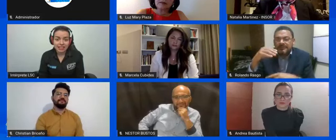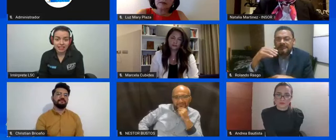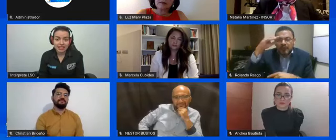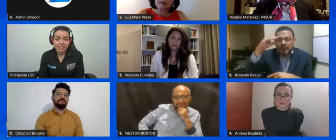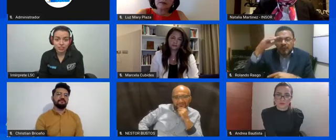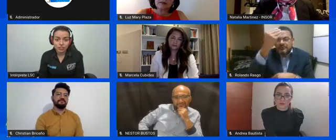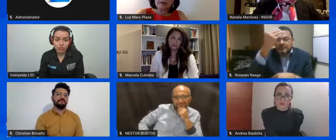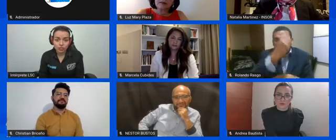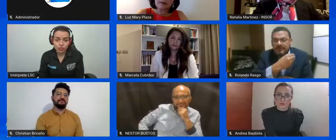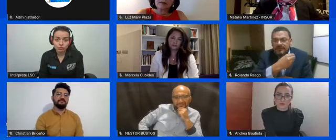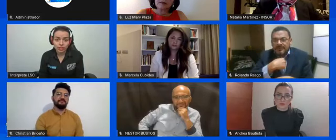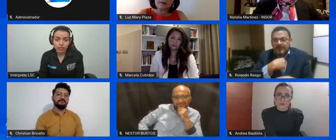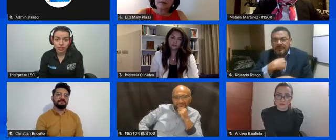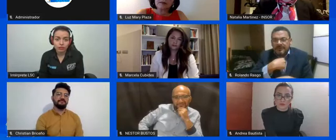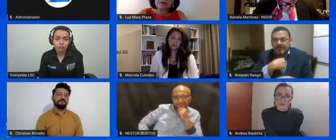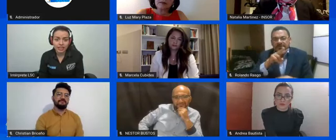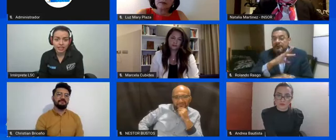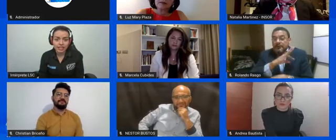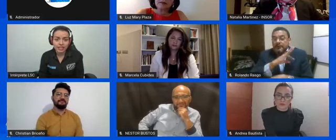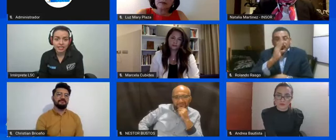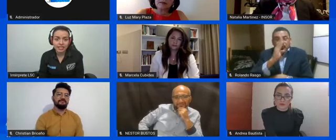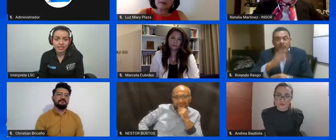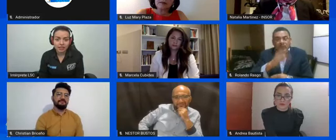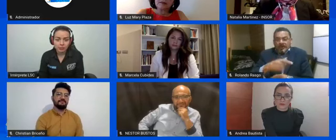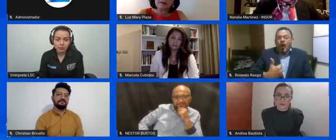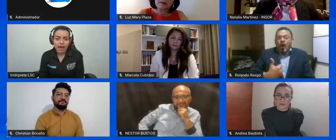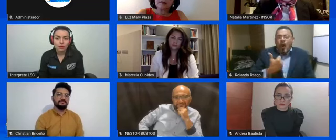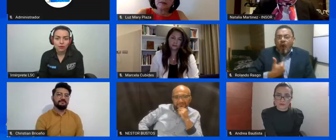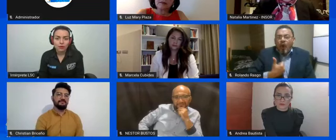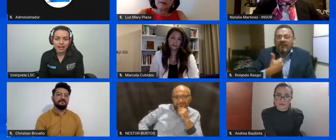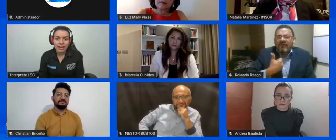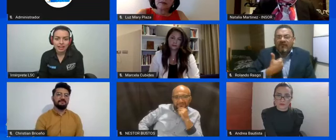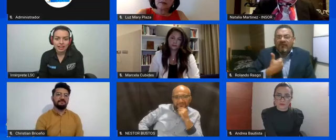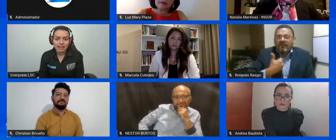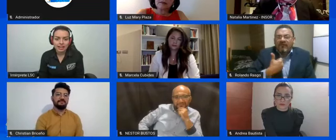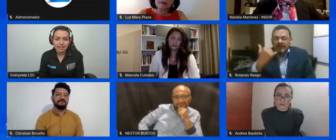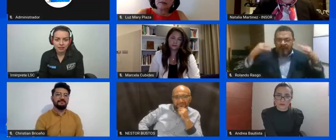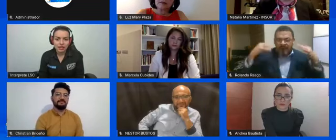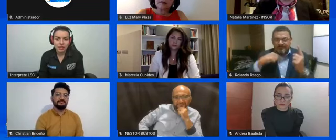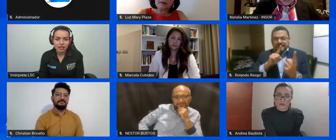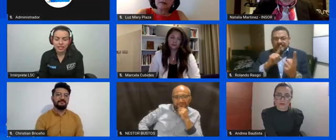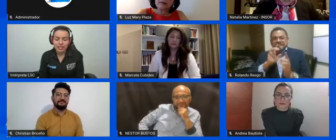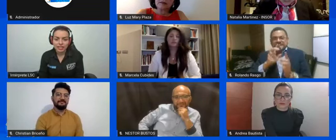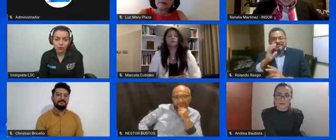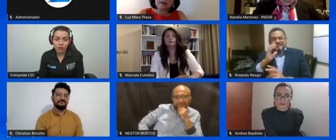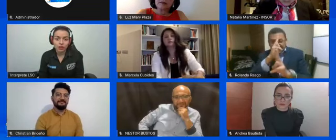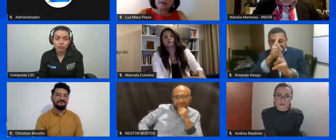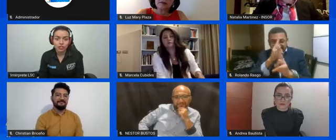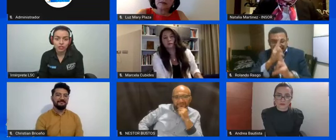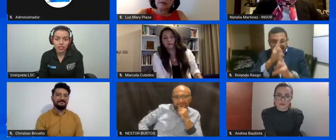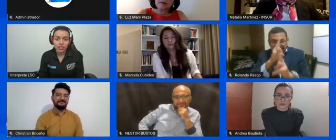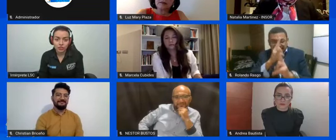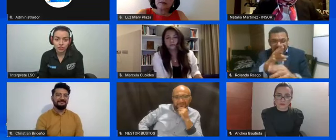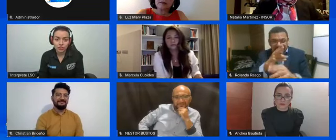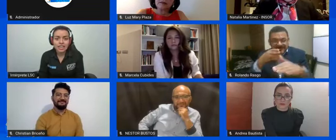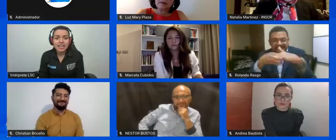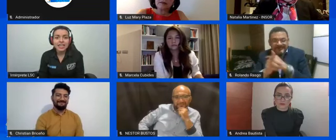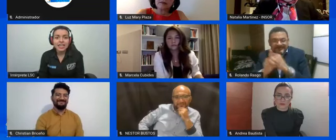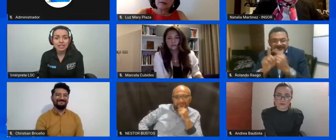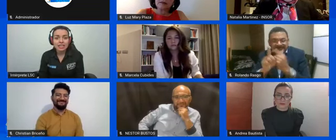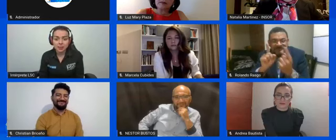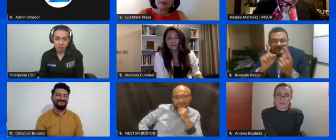Mari hizo que pues avanzara el tema de la comunidad, de la lengua en la comunidad sorda. Y también cuando llegó Marcela, pues